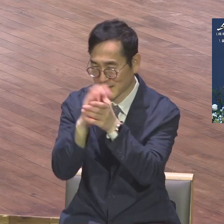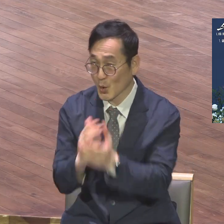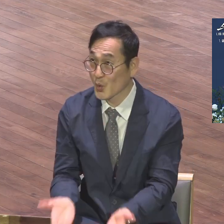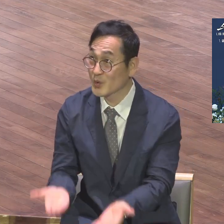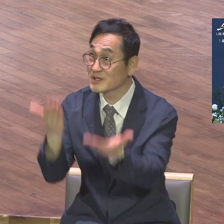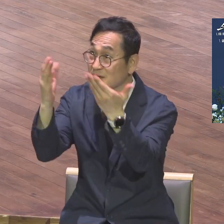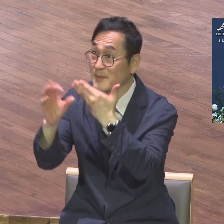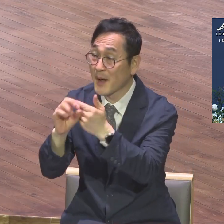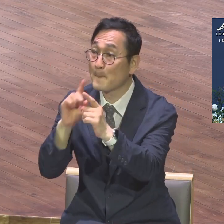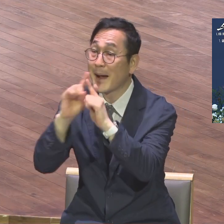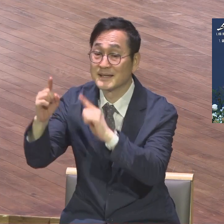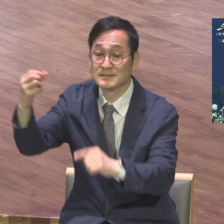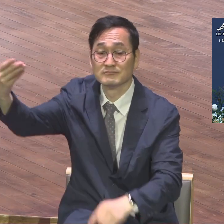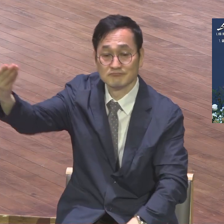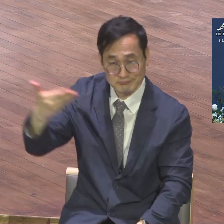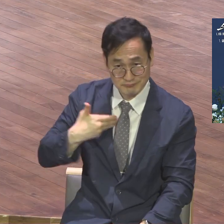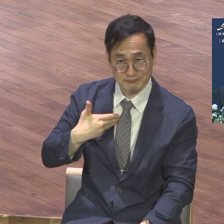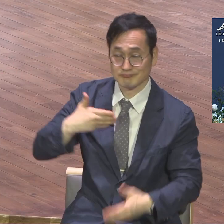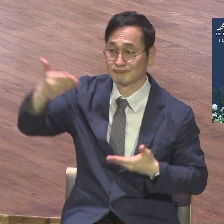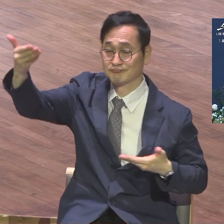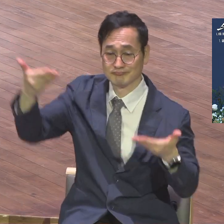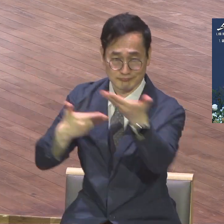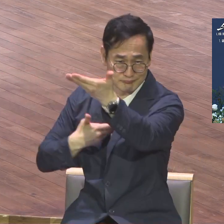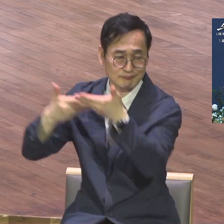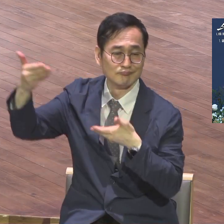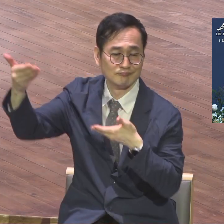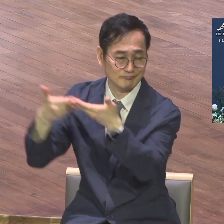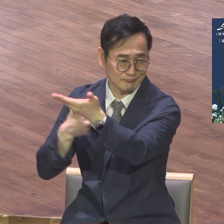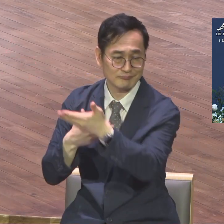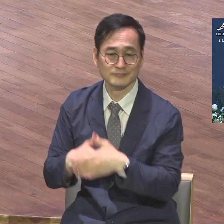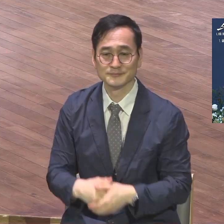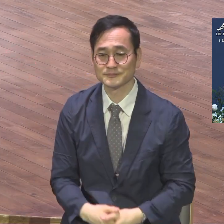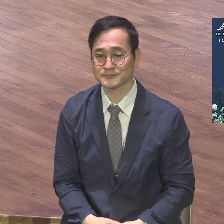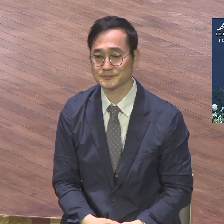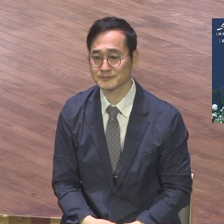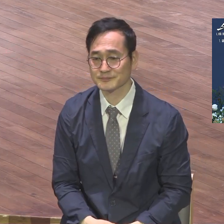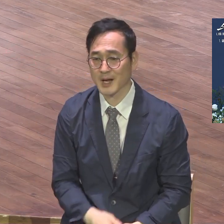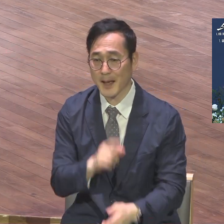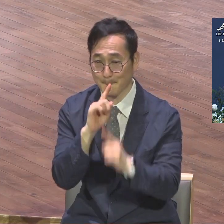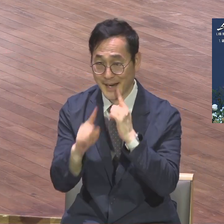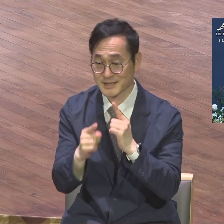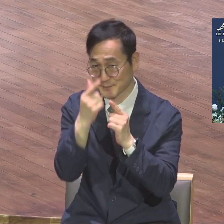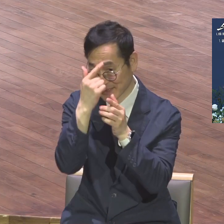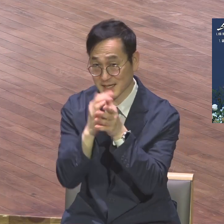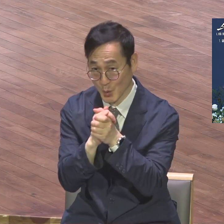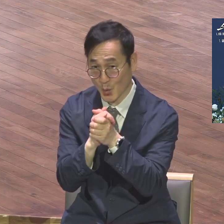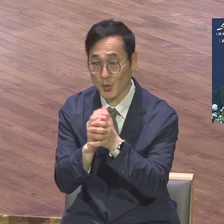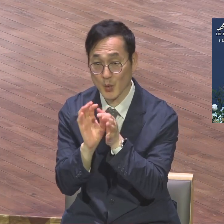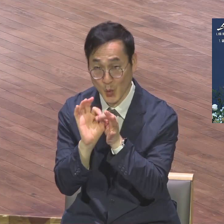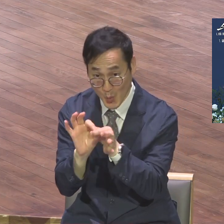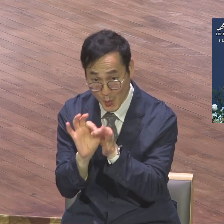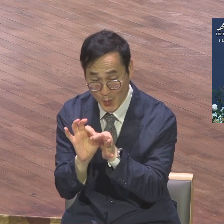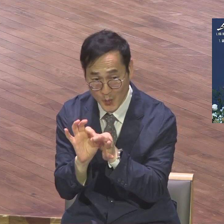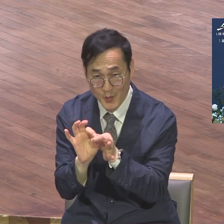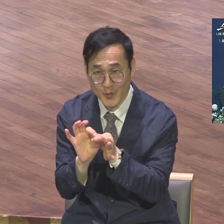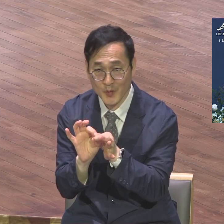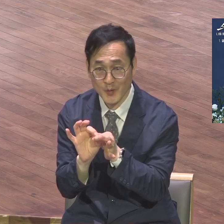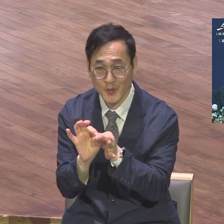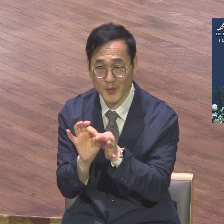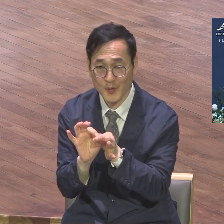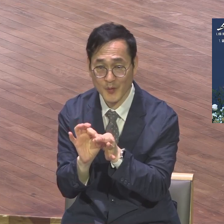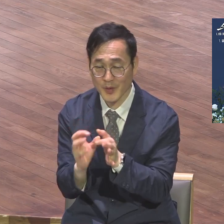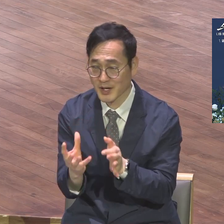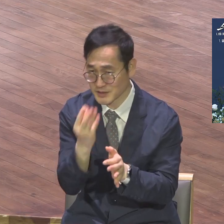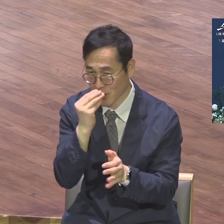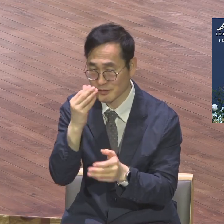당신이 주어지는 거예요. 하나님이 주어지는 겁니다. 무슨 말입니까? 말씀과 기도를 통해 성삼위